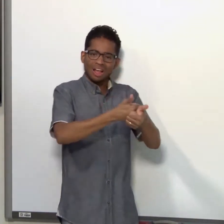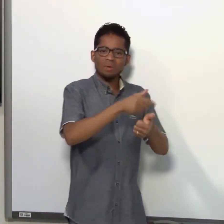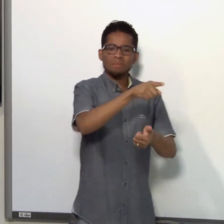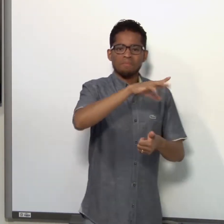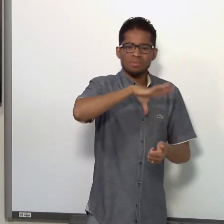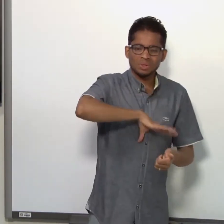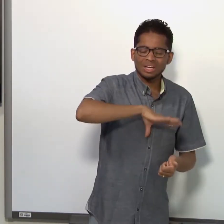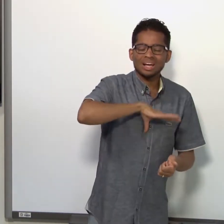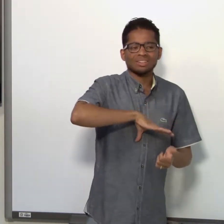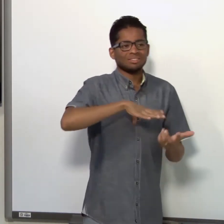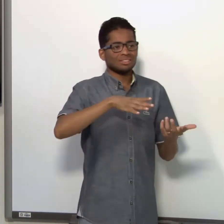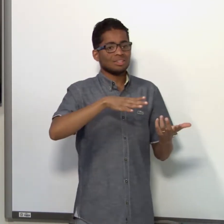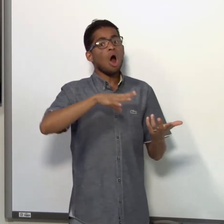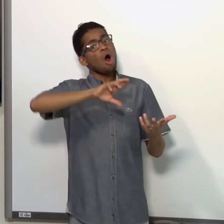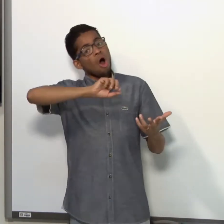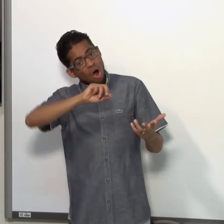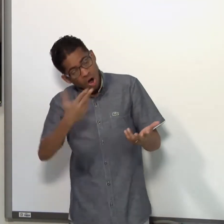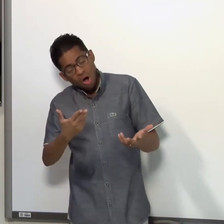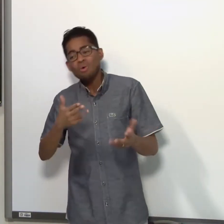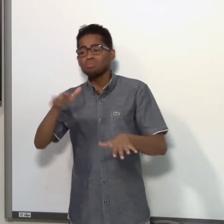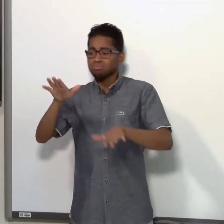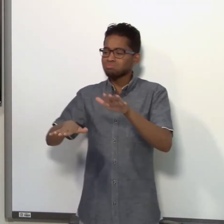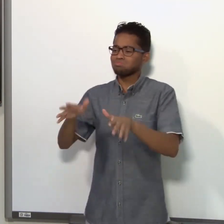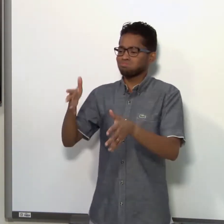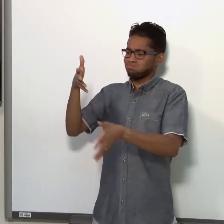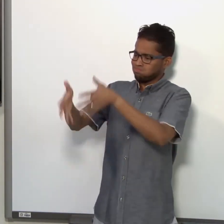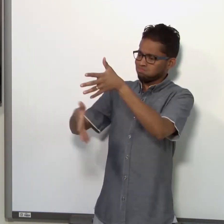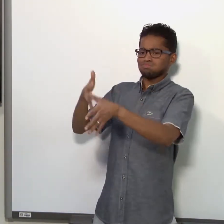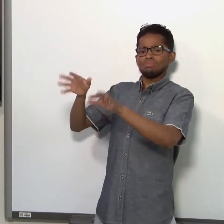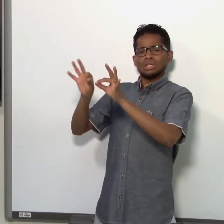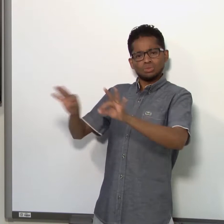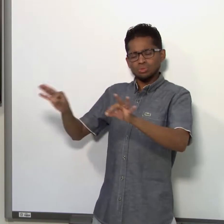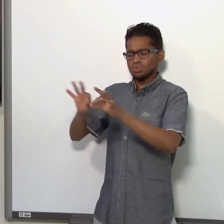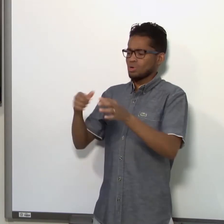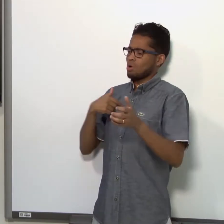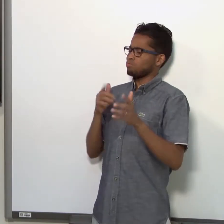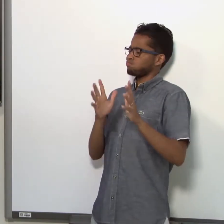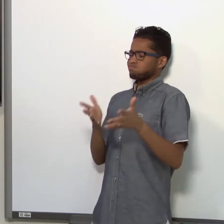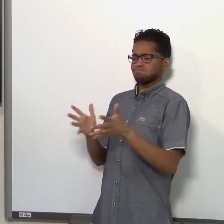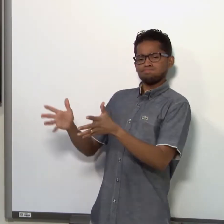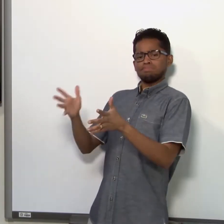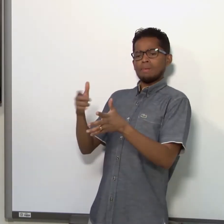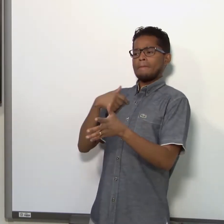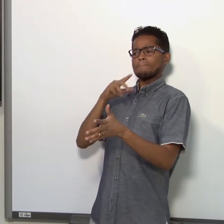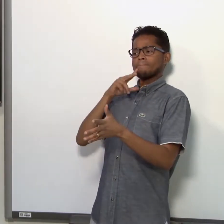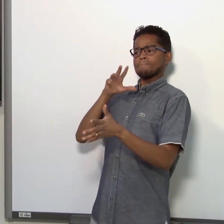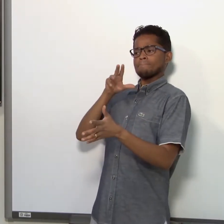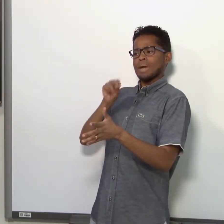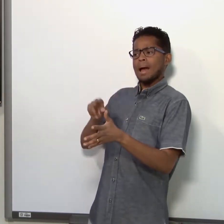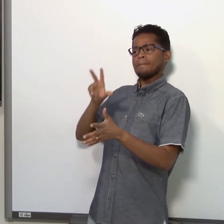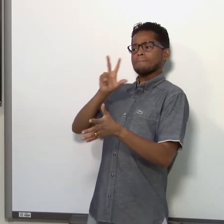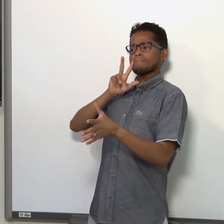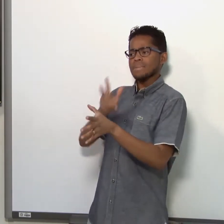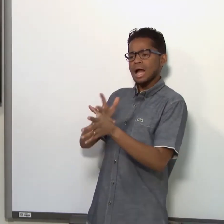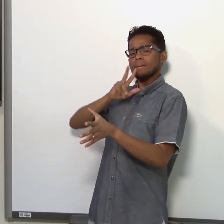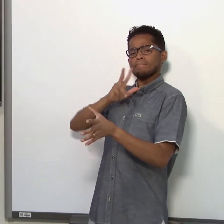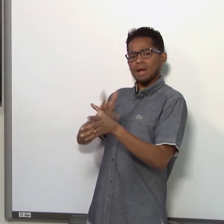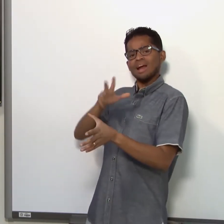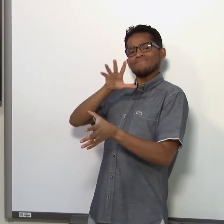Imaginem eu falando português e sinalizando com a mesma estrutura. Uma língua acompanhando